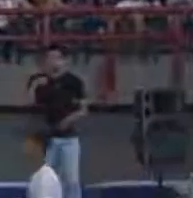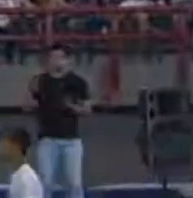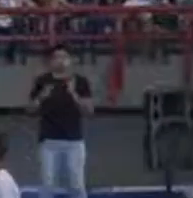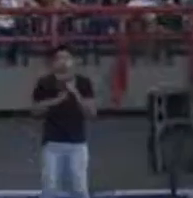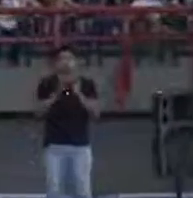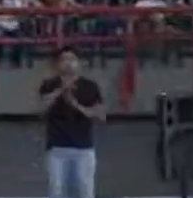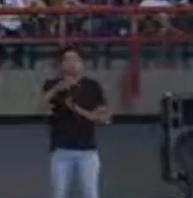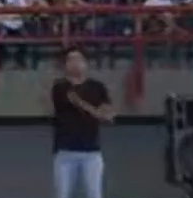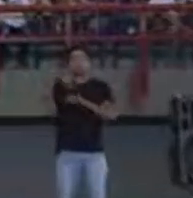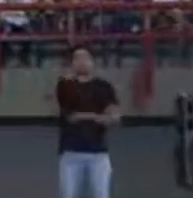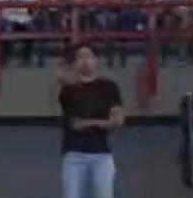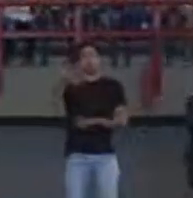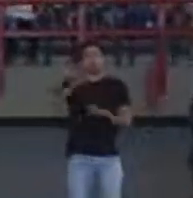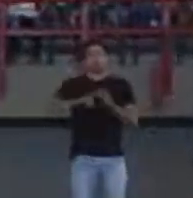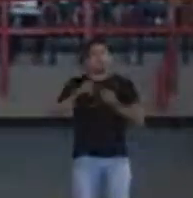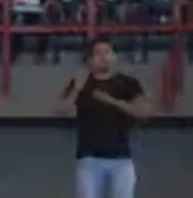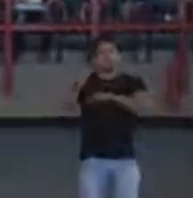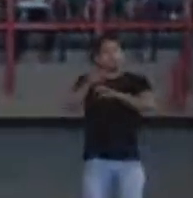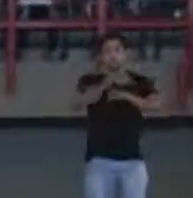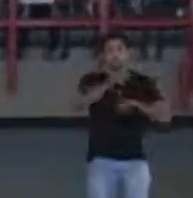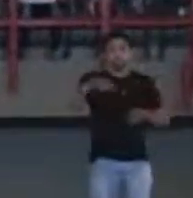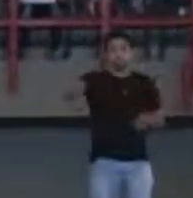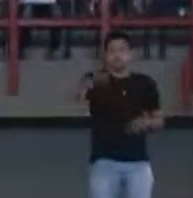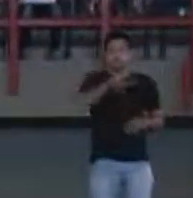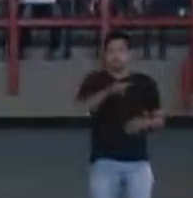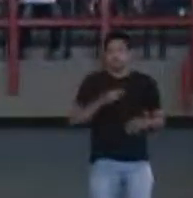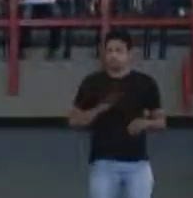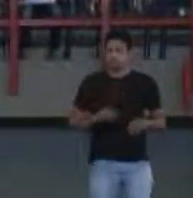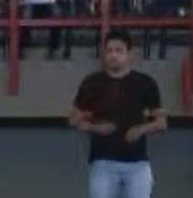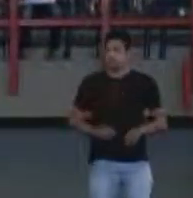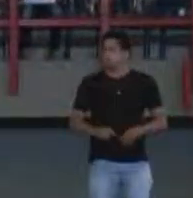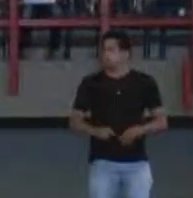matemática e vim trabalhar com vocês